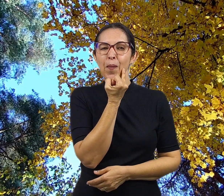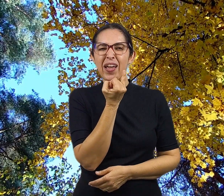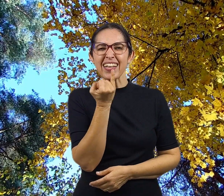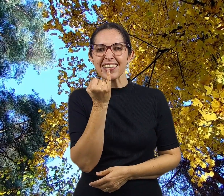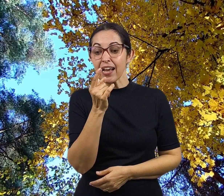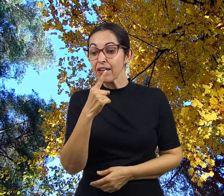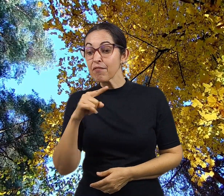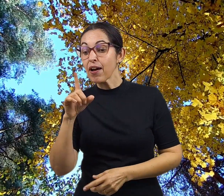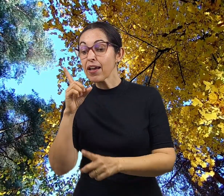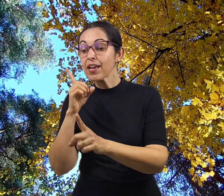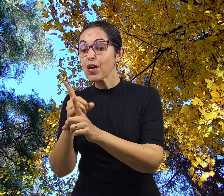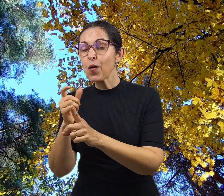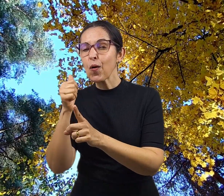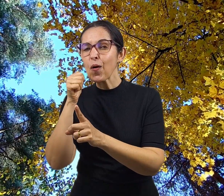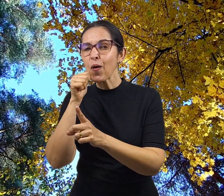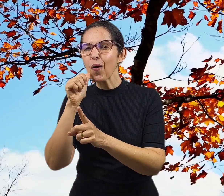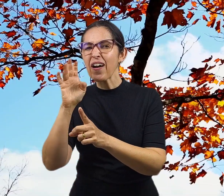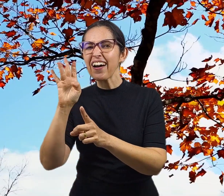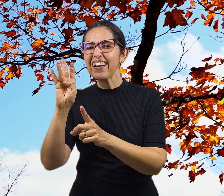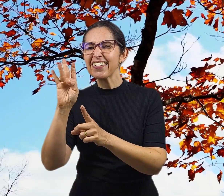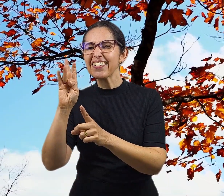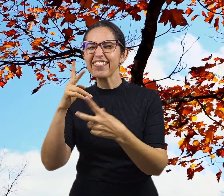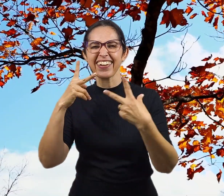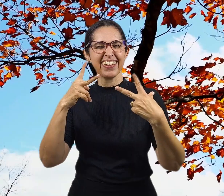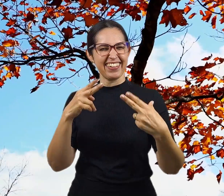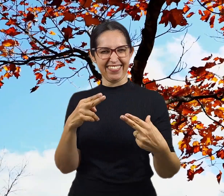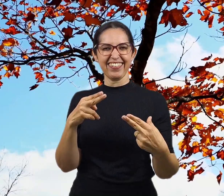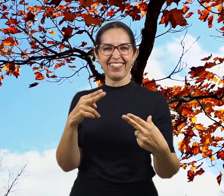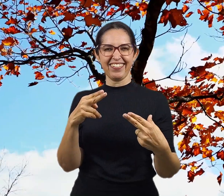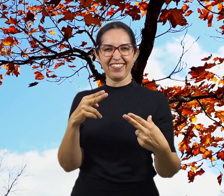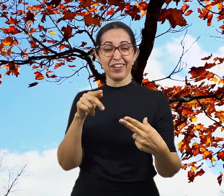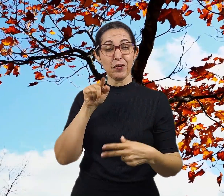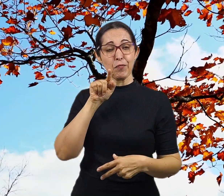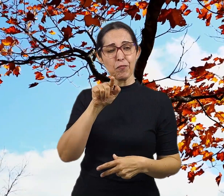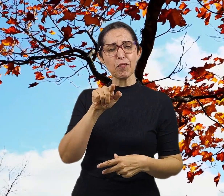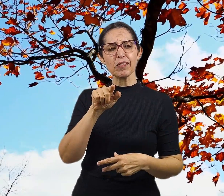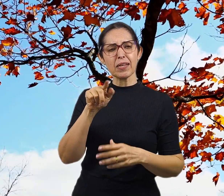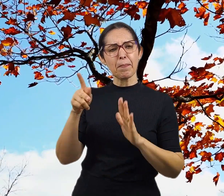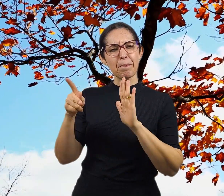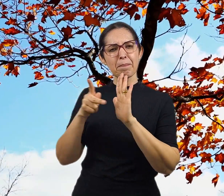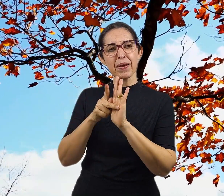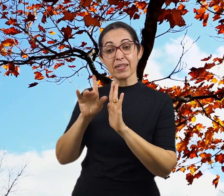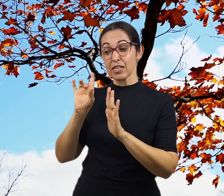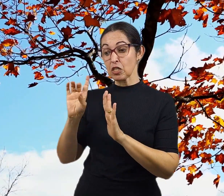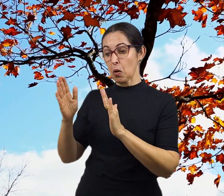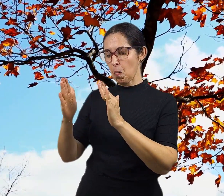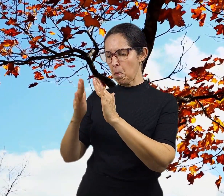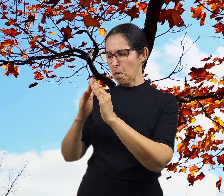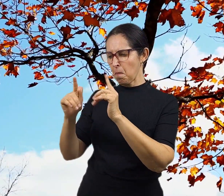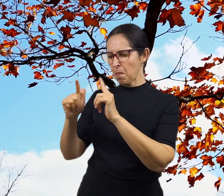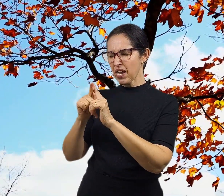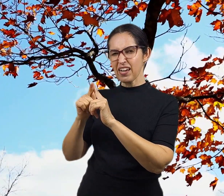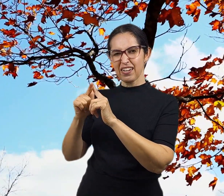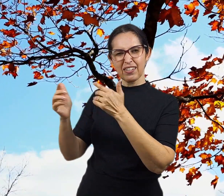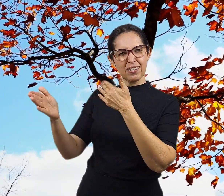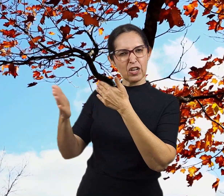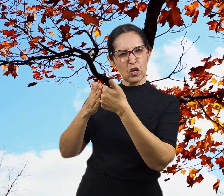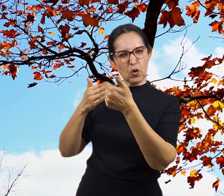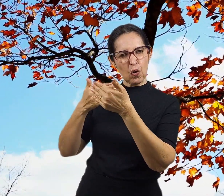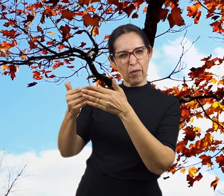Meu irmão, você não faz parte apenas de uma igreja, você não faz parte apenas de uma denominação. Não,